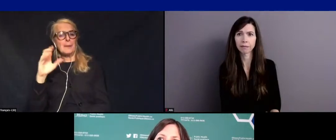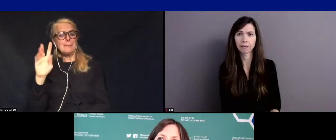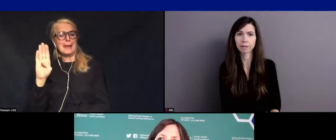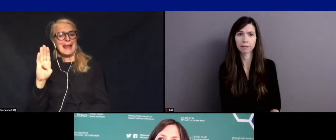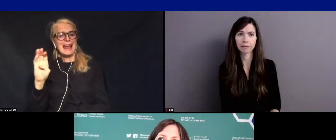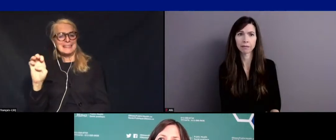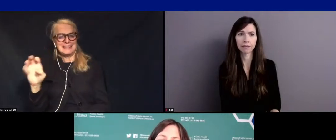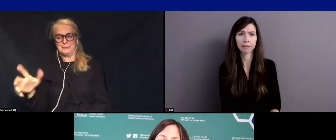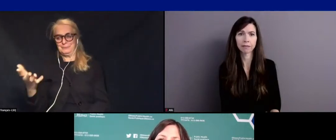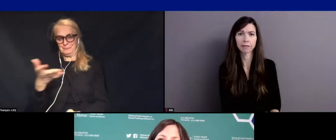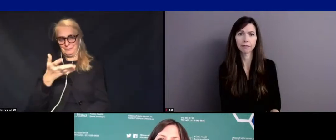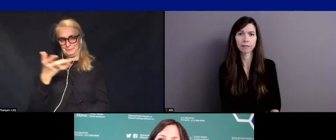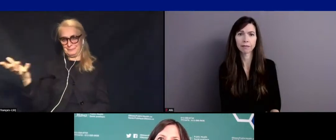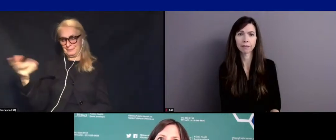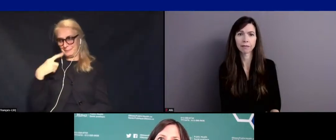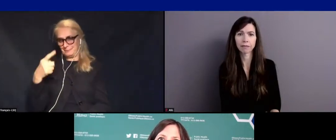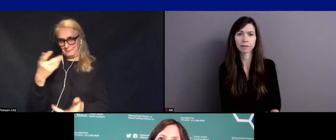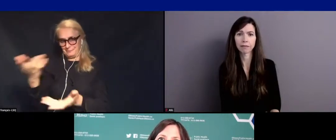parole.